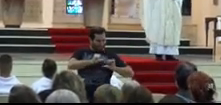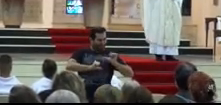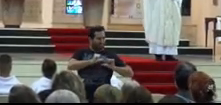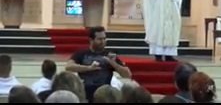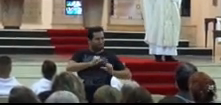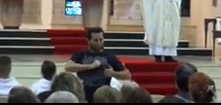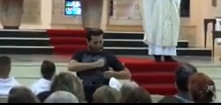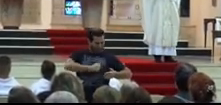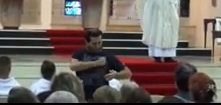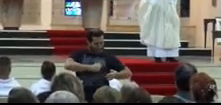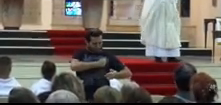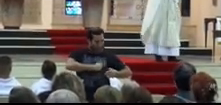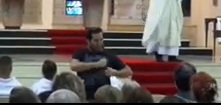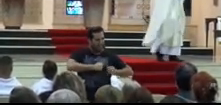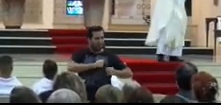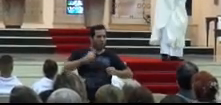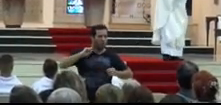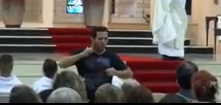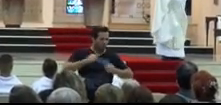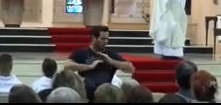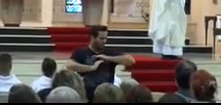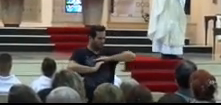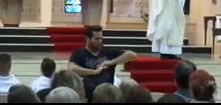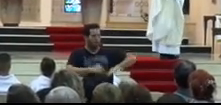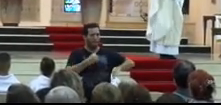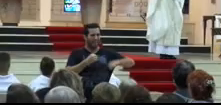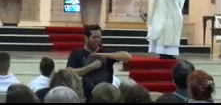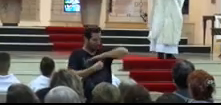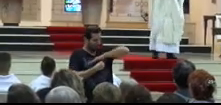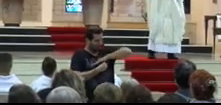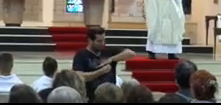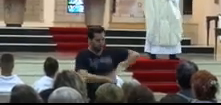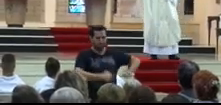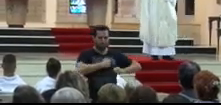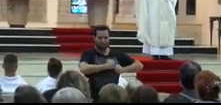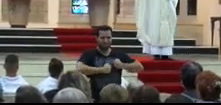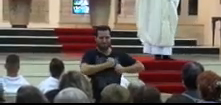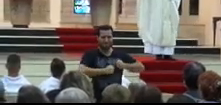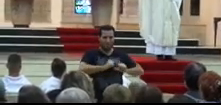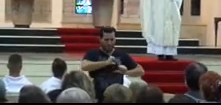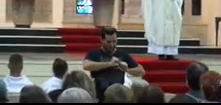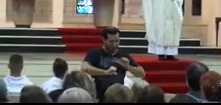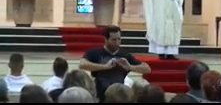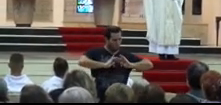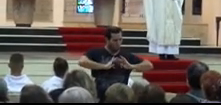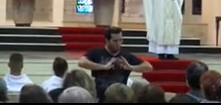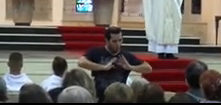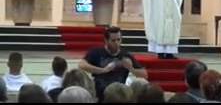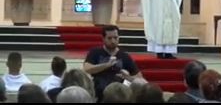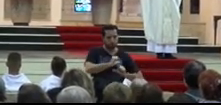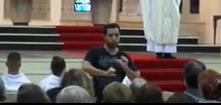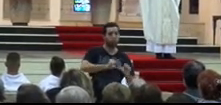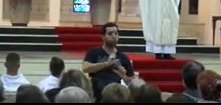tirar. Transforme o teu coração naquilo que preciso transformar.